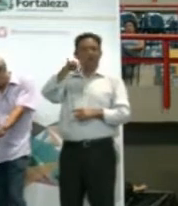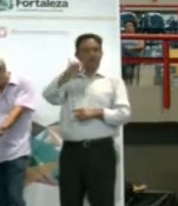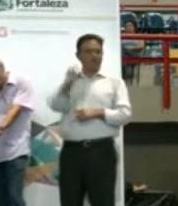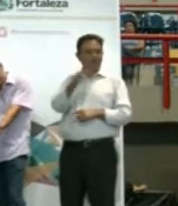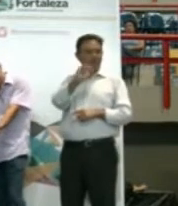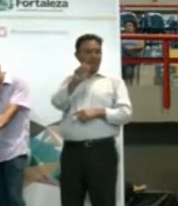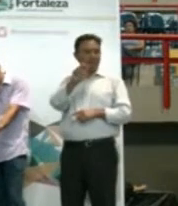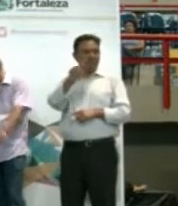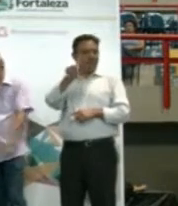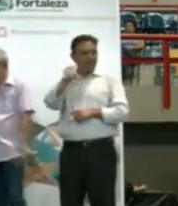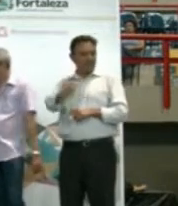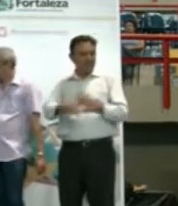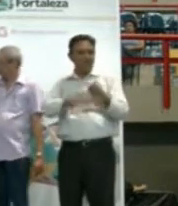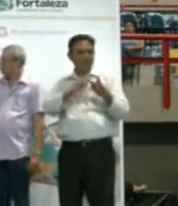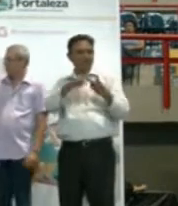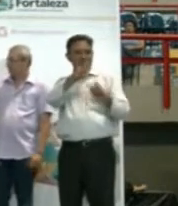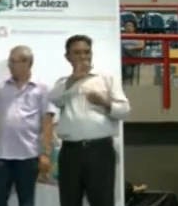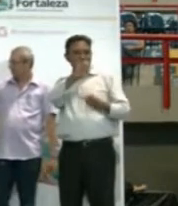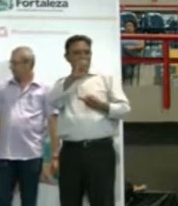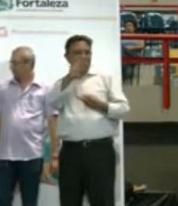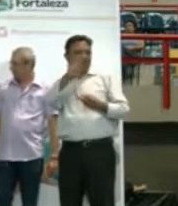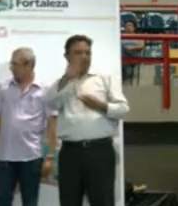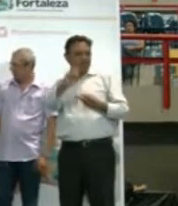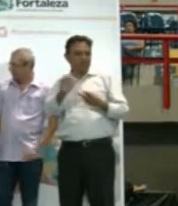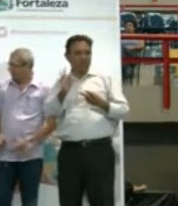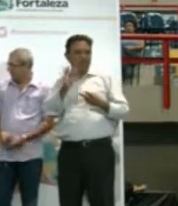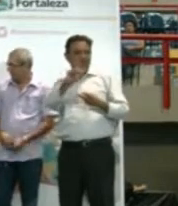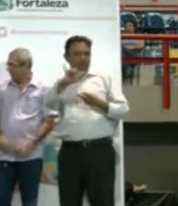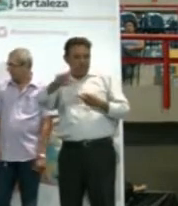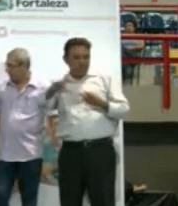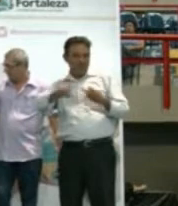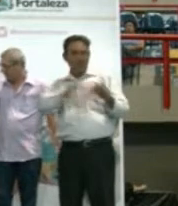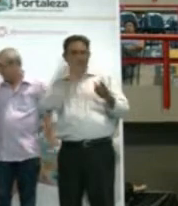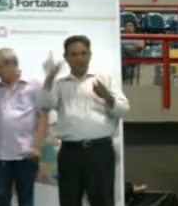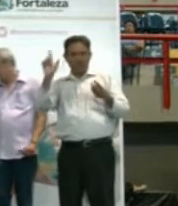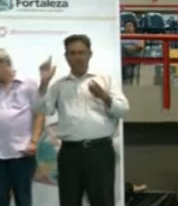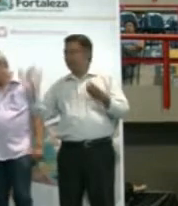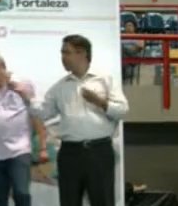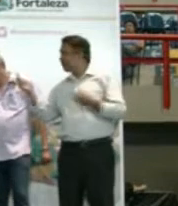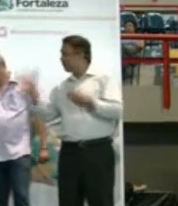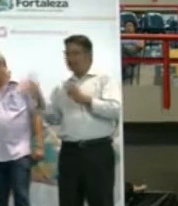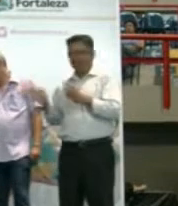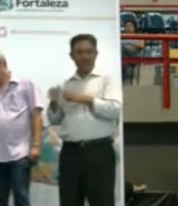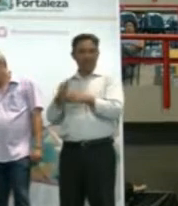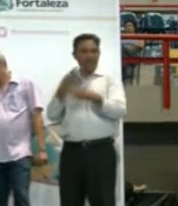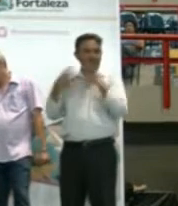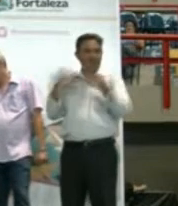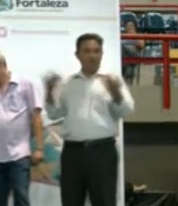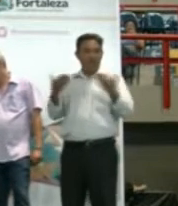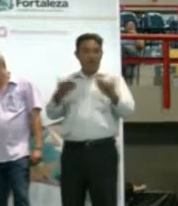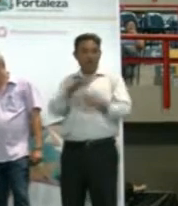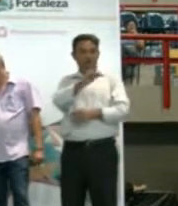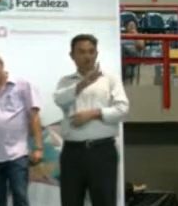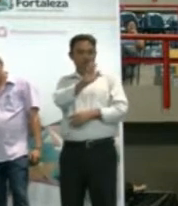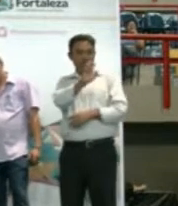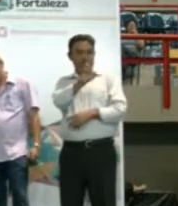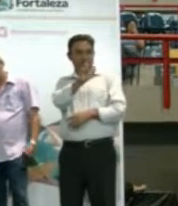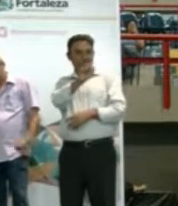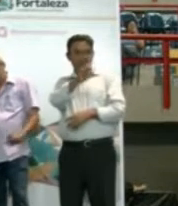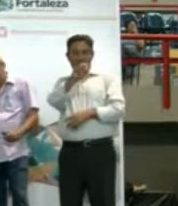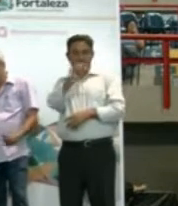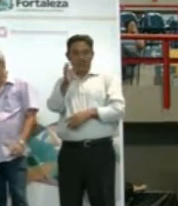Alucinação, além de Gilberto Gil e Bob Marley, que nós fizemos aqui no dueto, eu e Simval, agora Geraldo Vandré. São